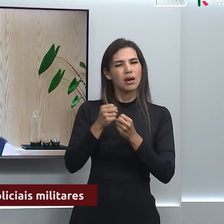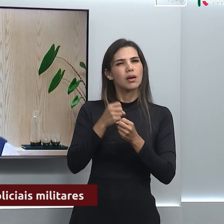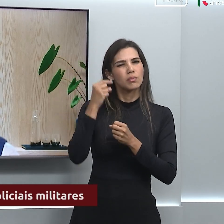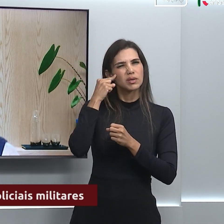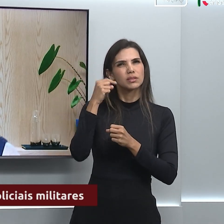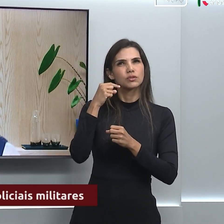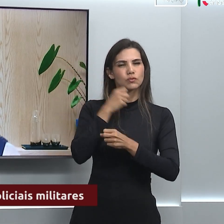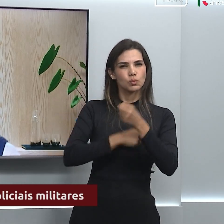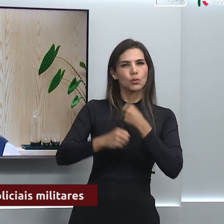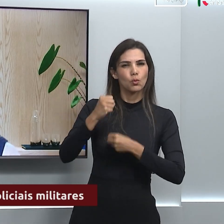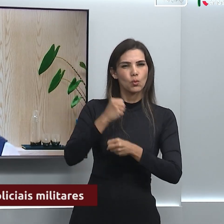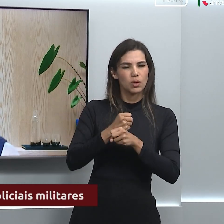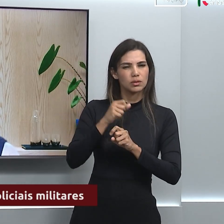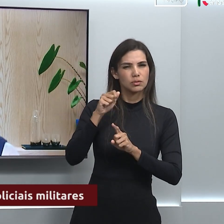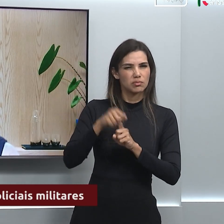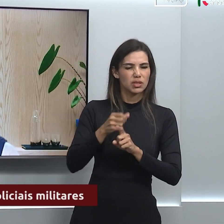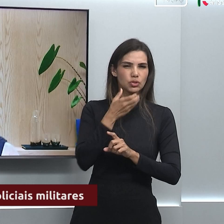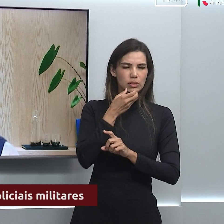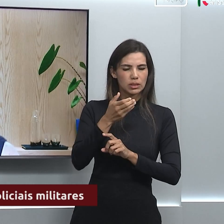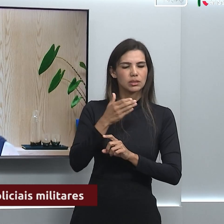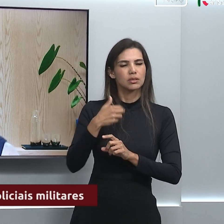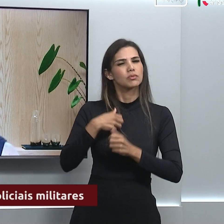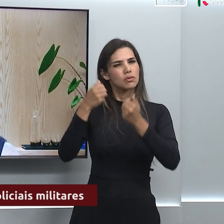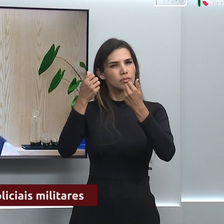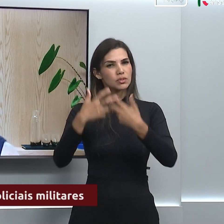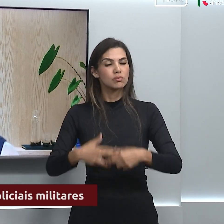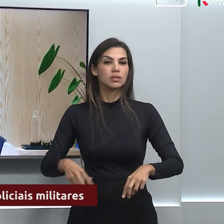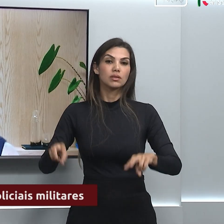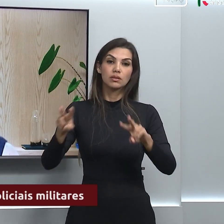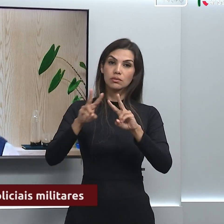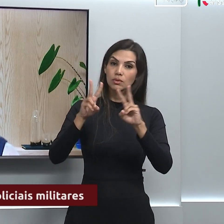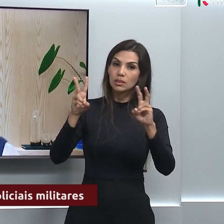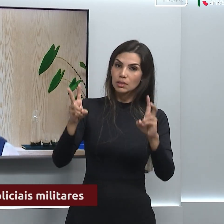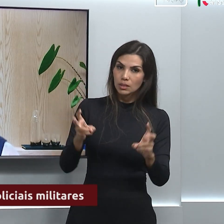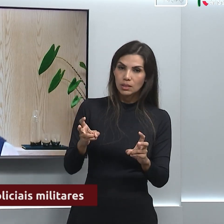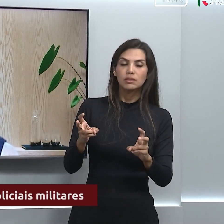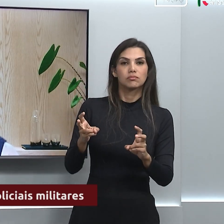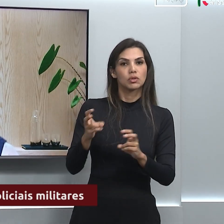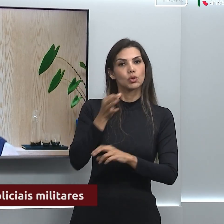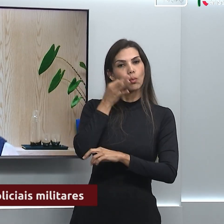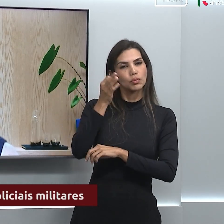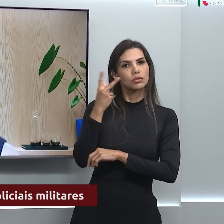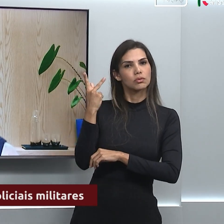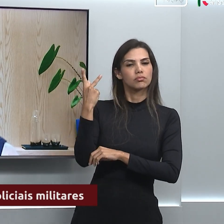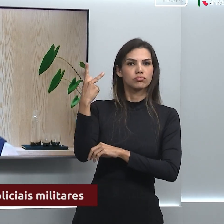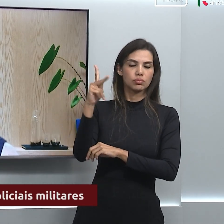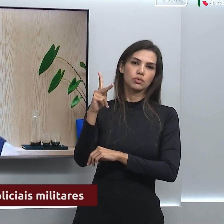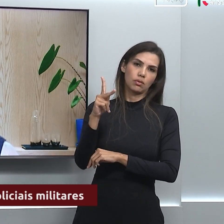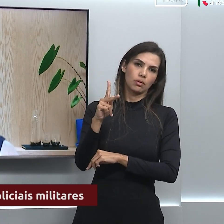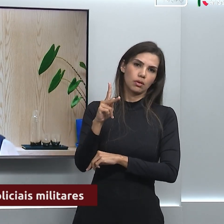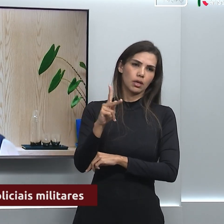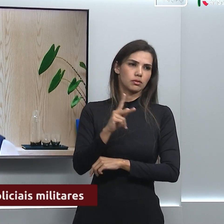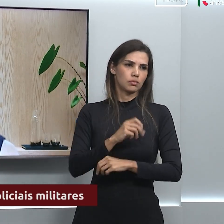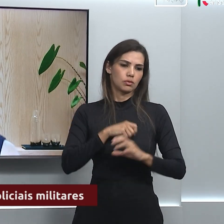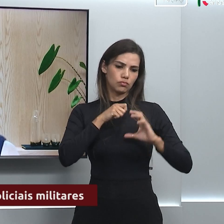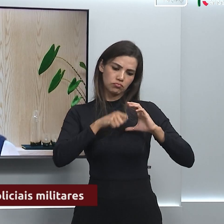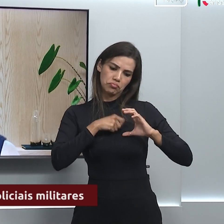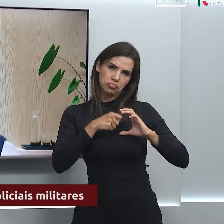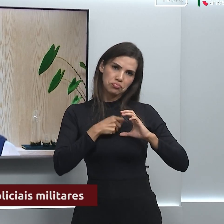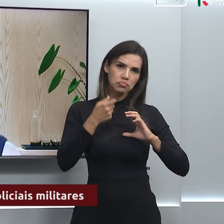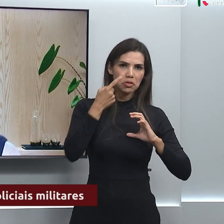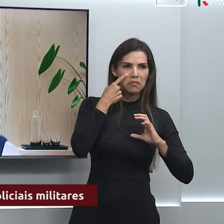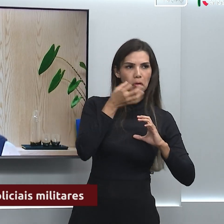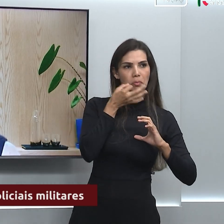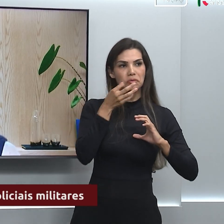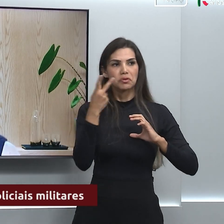ano passado, falando sobre a revisão do posicionamento dele com relação às câmeras, né? Qual que é o